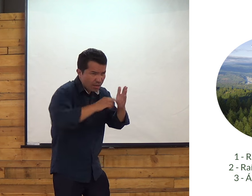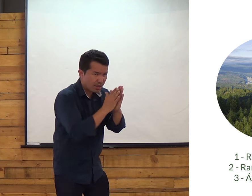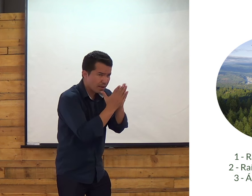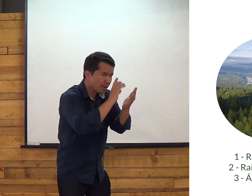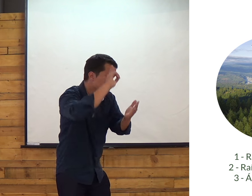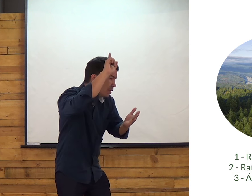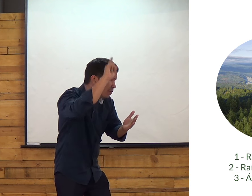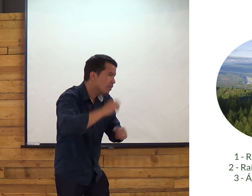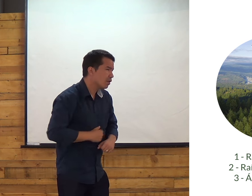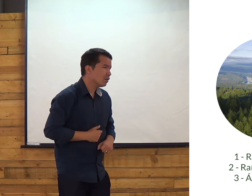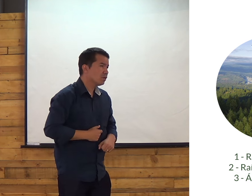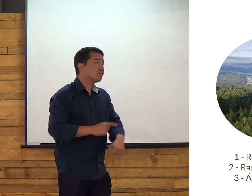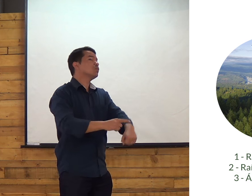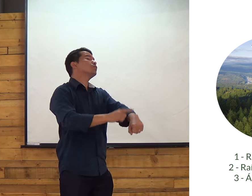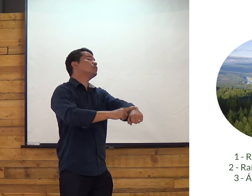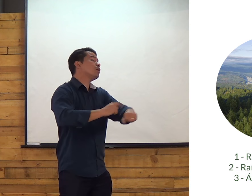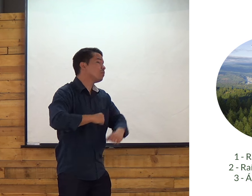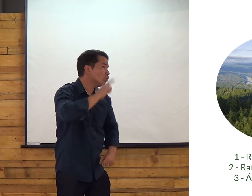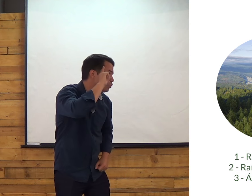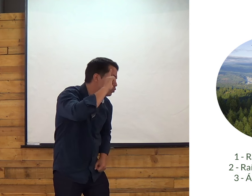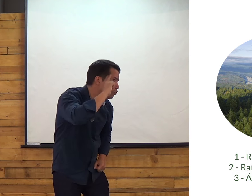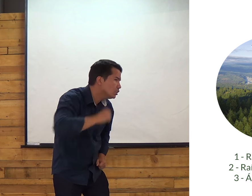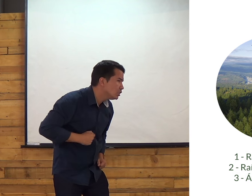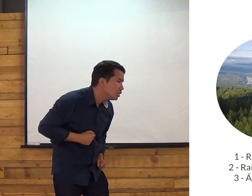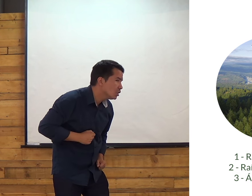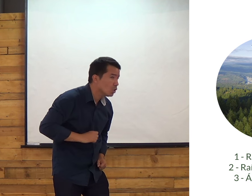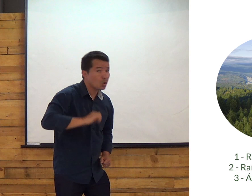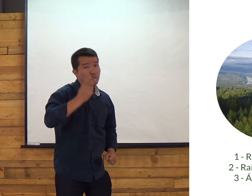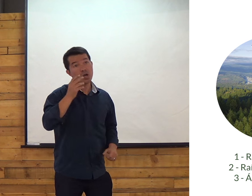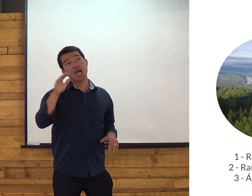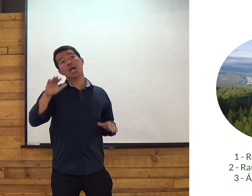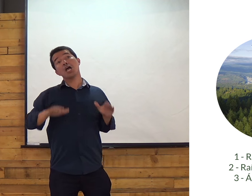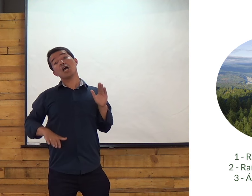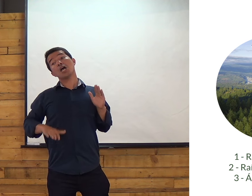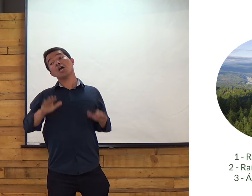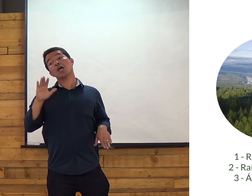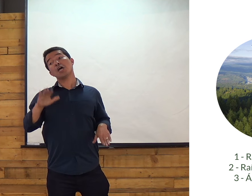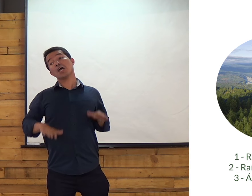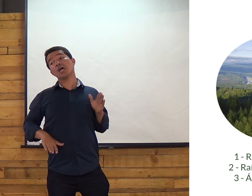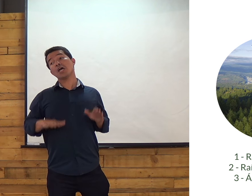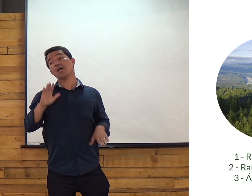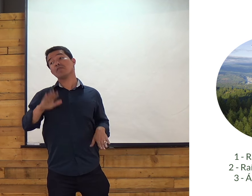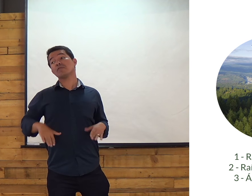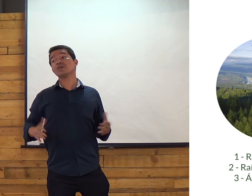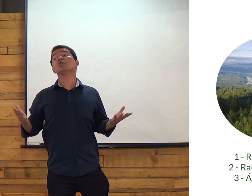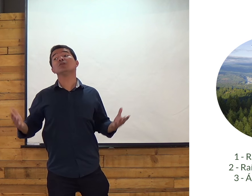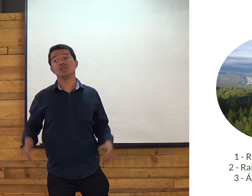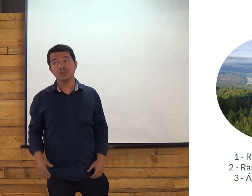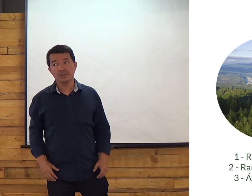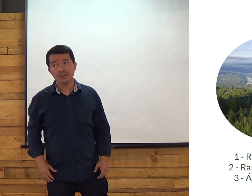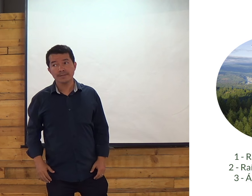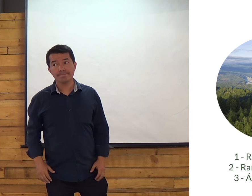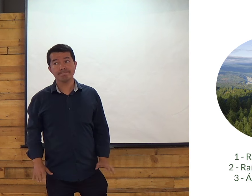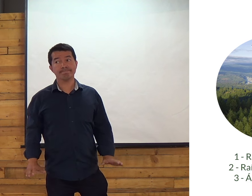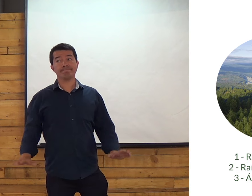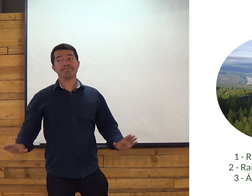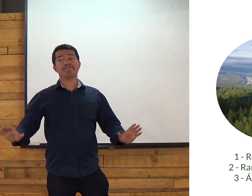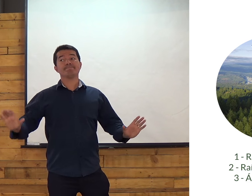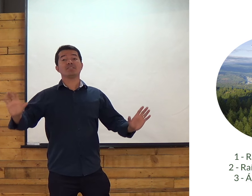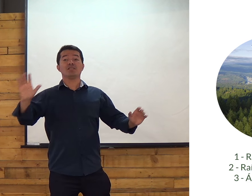Você lê a Bíblia? Quanto tempo por dia você tira para fazer isso? Ou você pensa, às